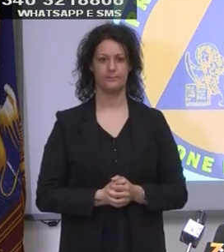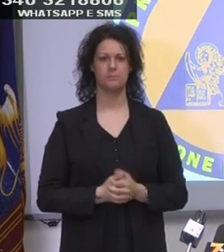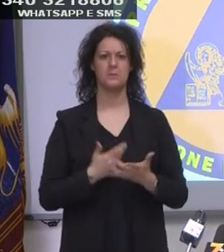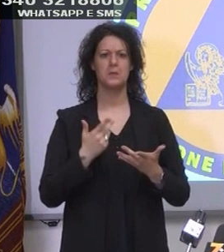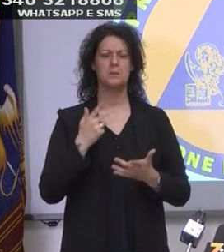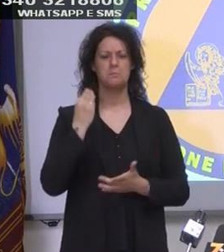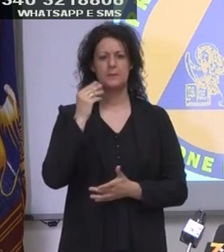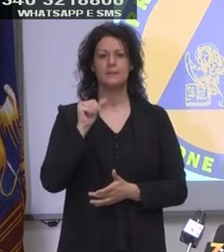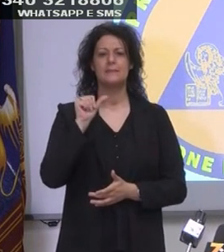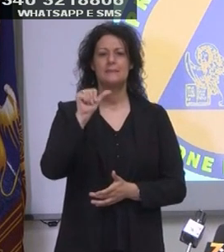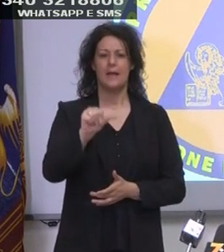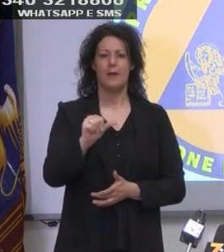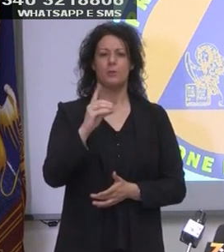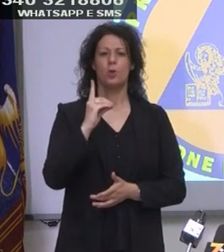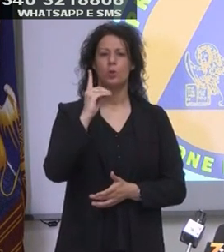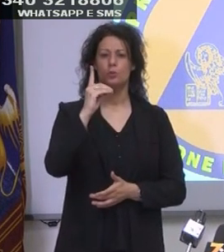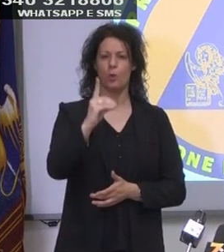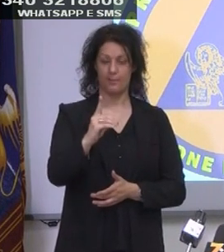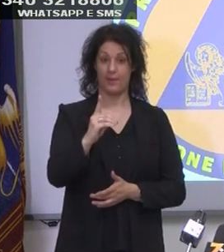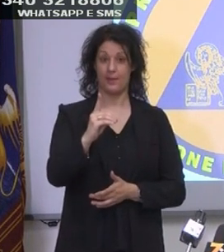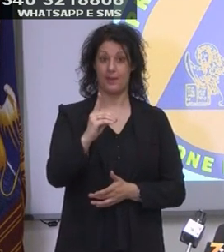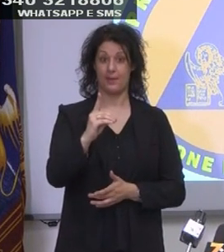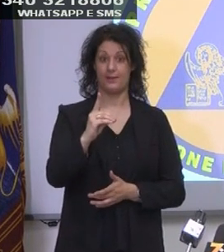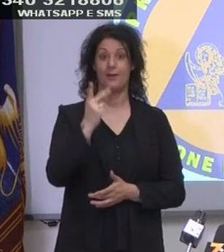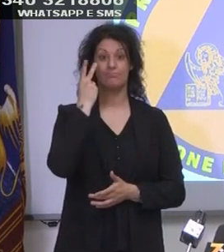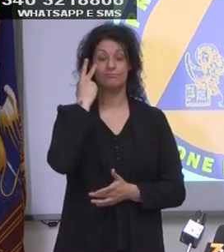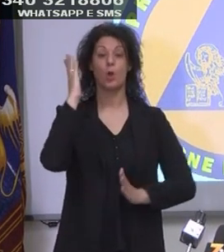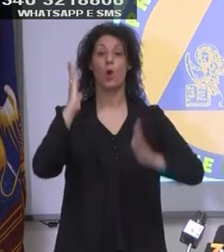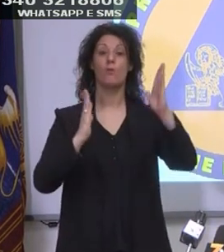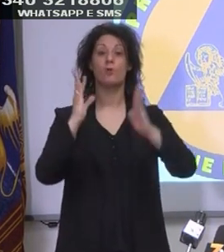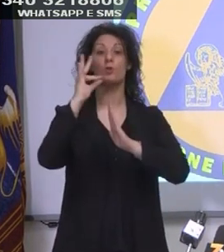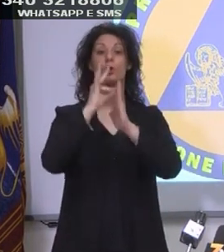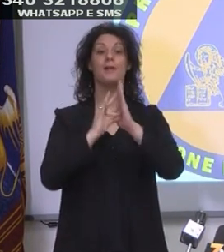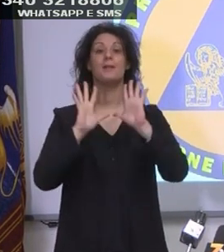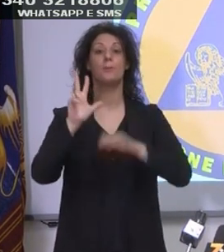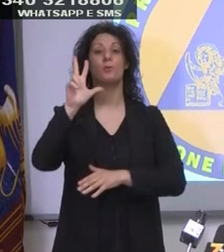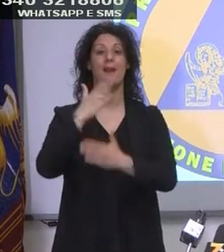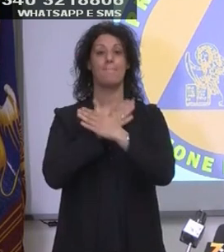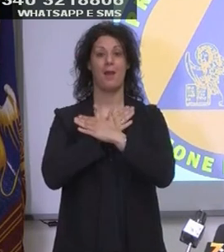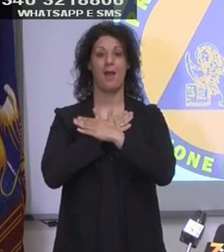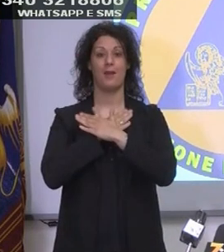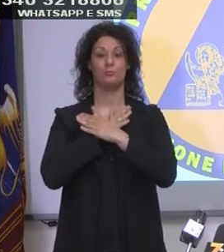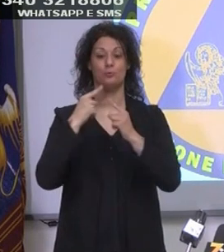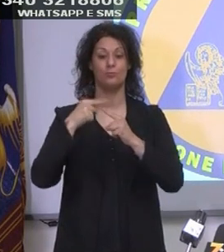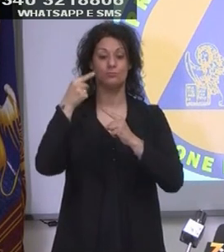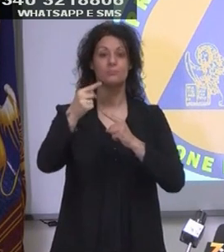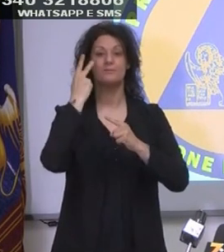sabato o domenica i dati di partenza del 3 di maggio e vediamo anche i dati di